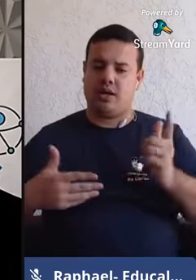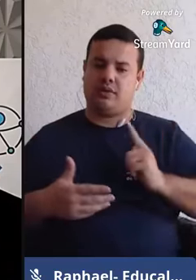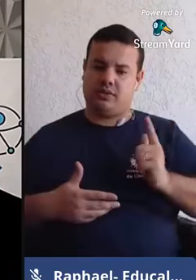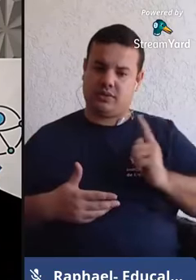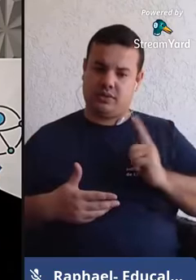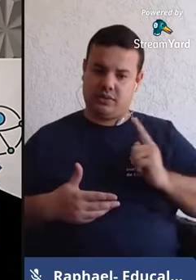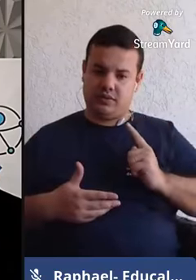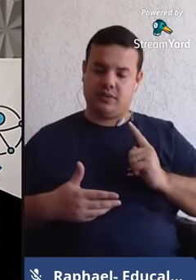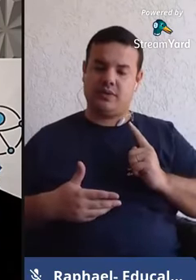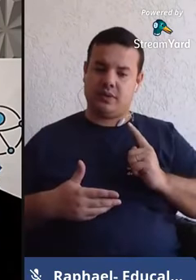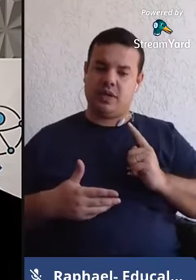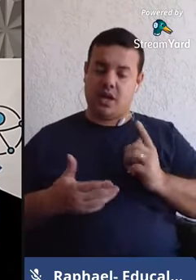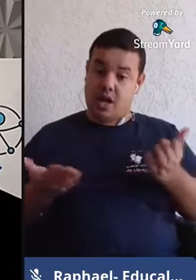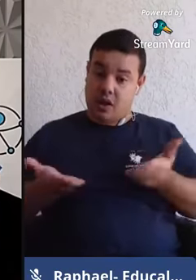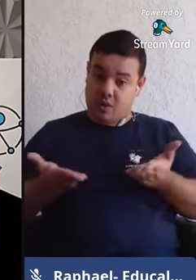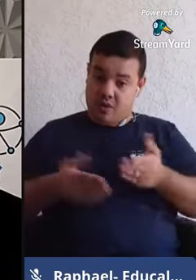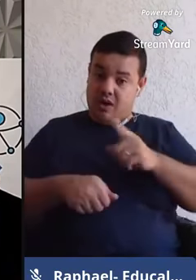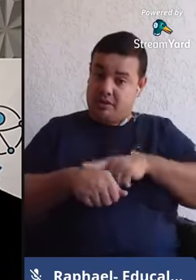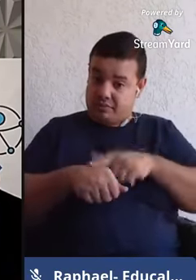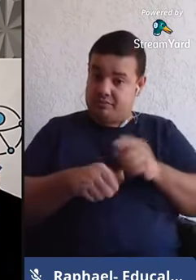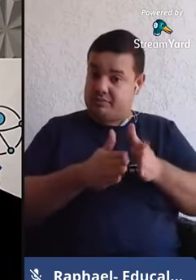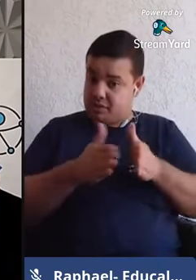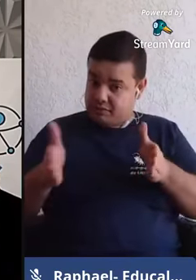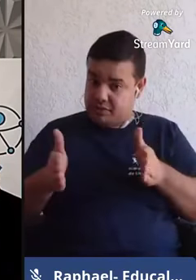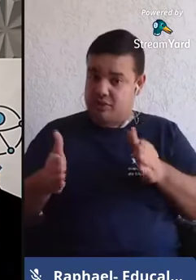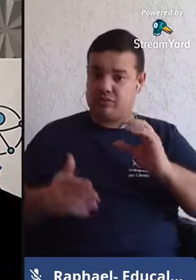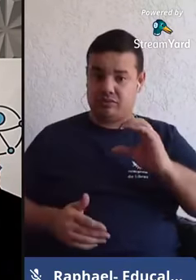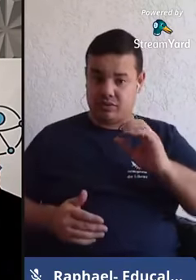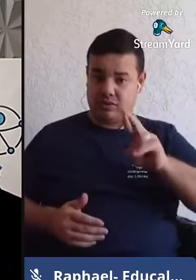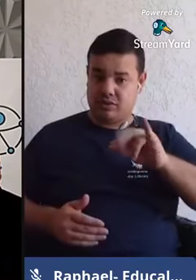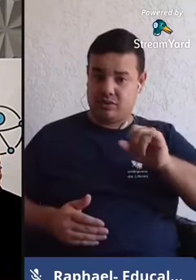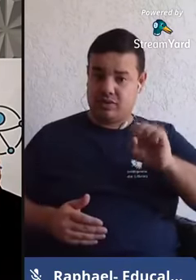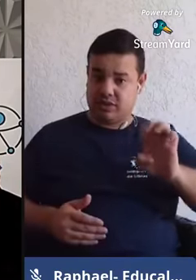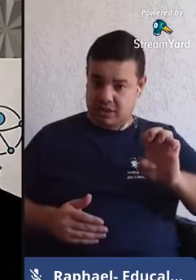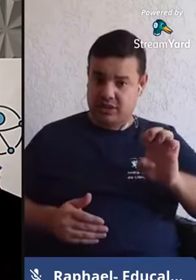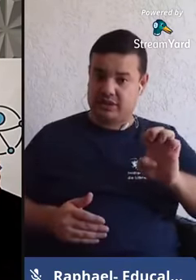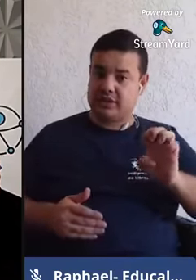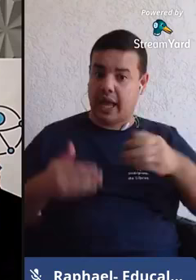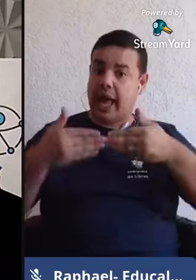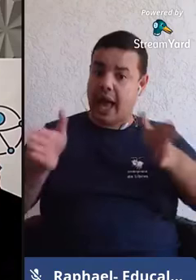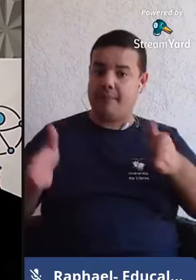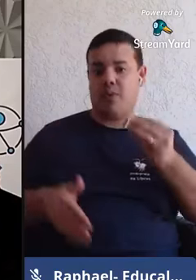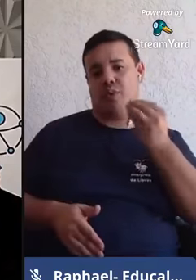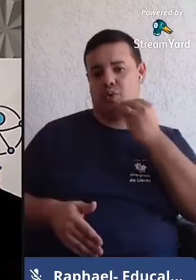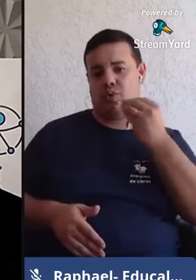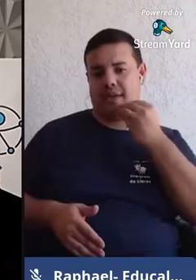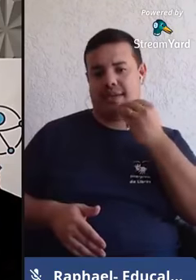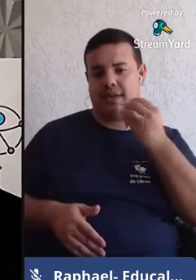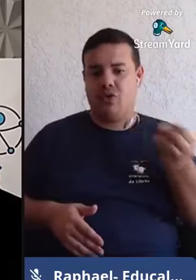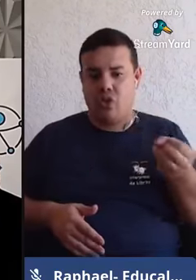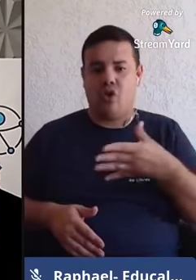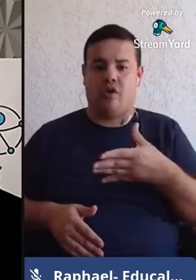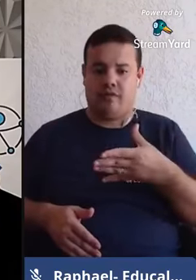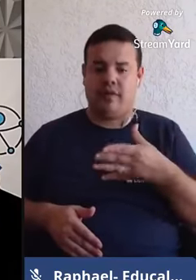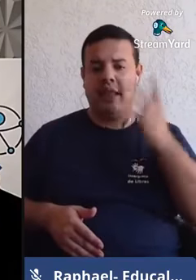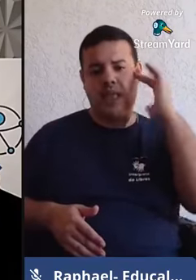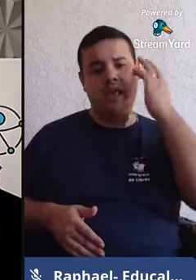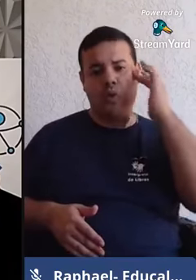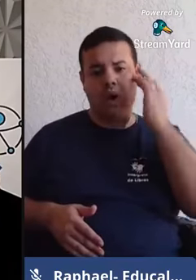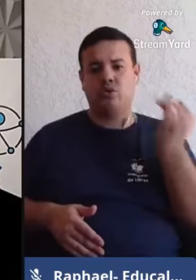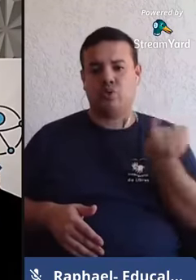nos momentos de crise aparecem muitas oportunidades. Eu acho que vale a pena, Rodrigo, a gente,